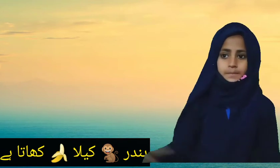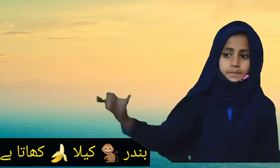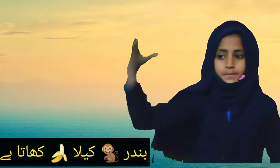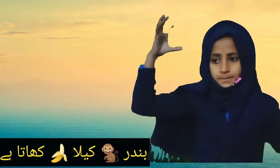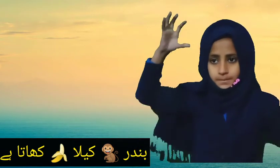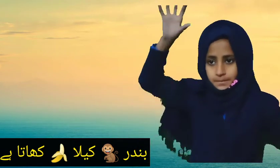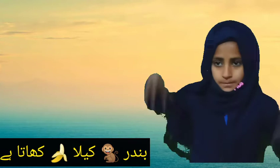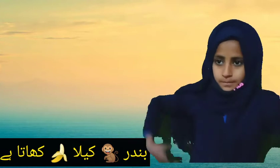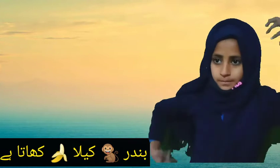बंदर